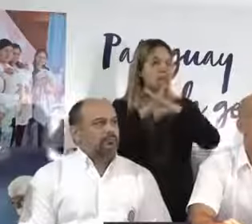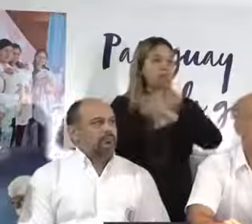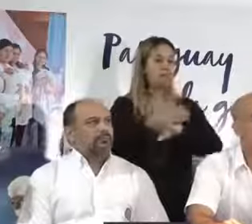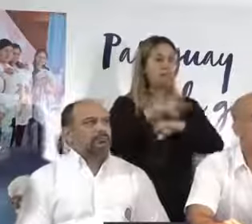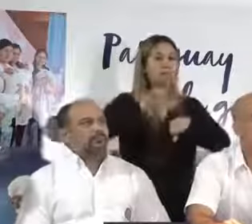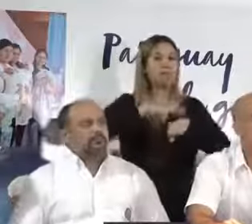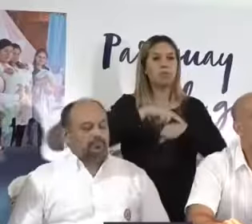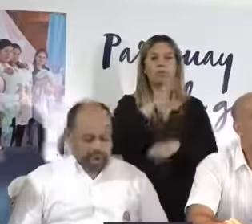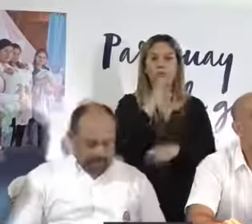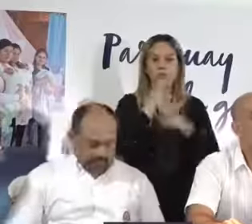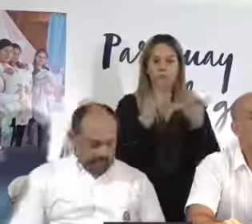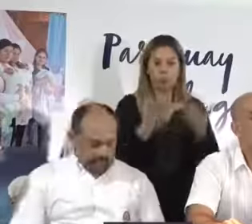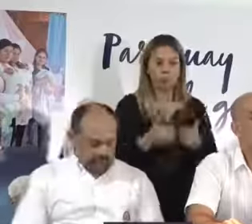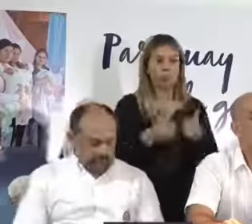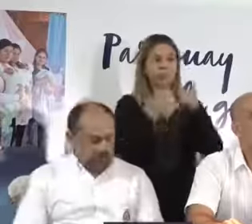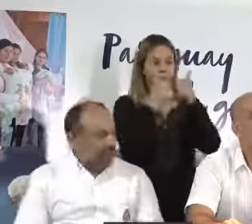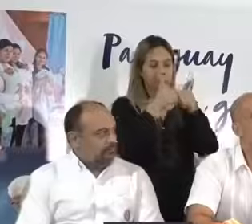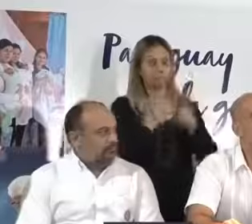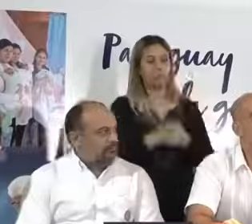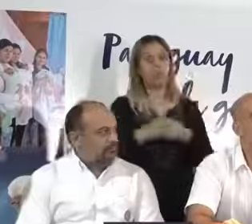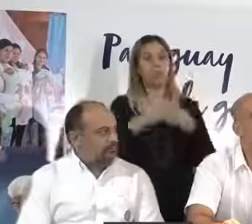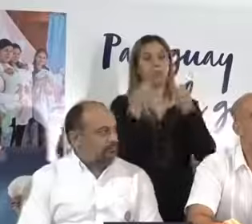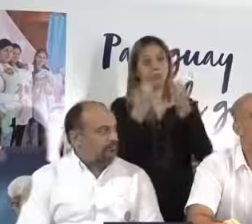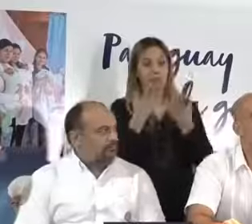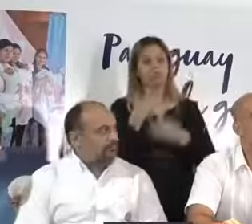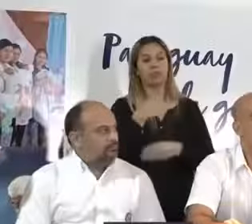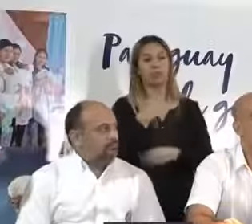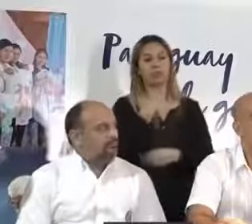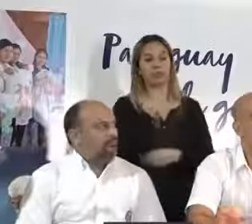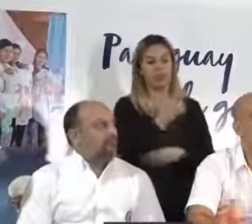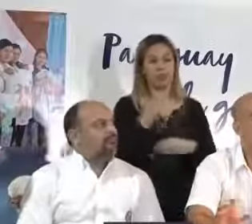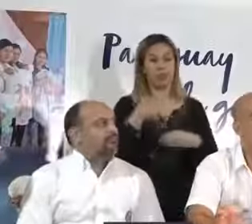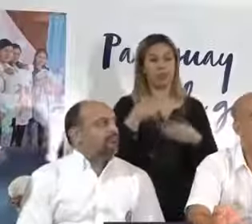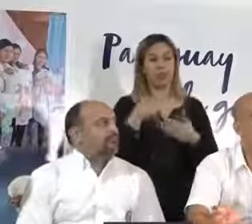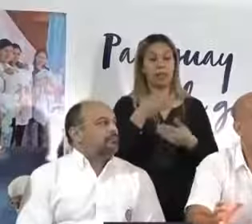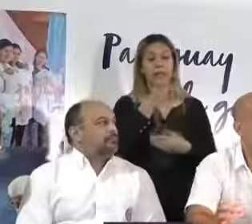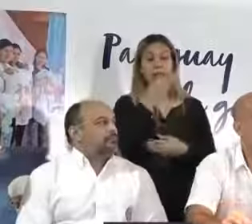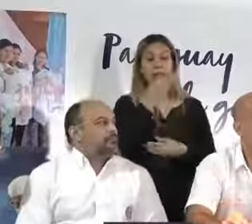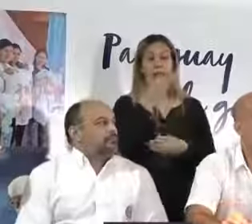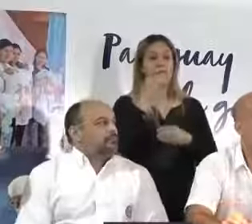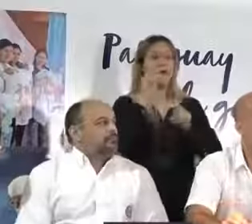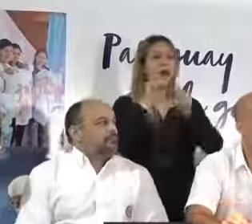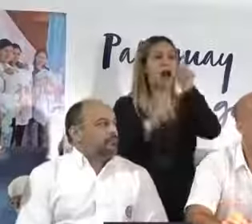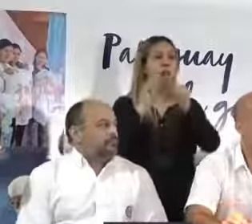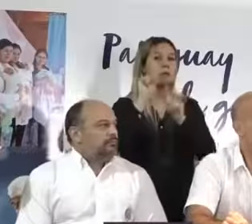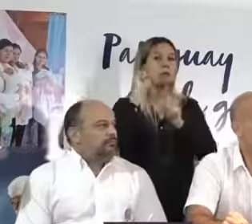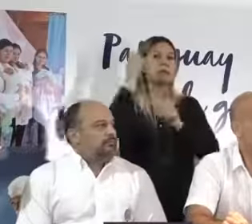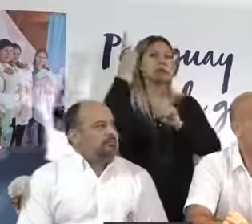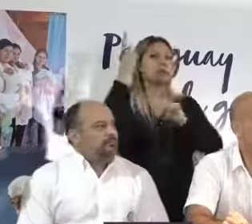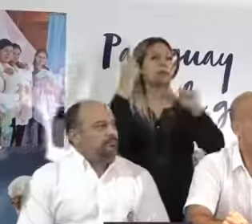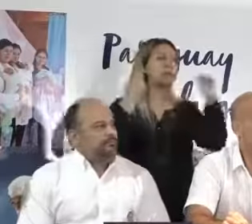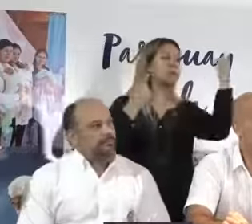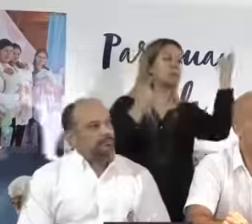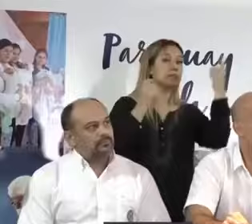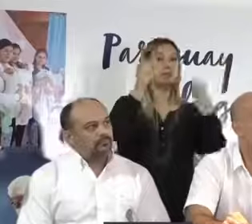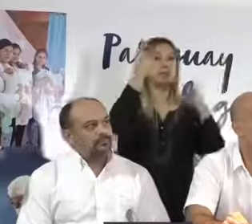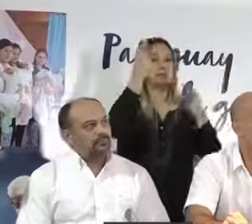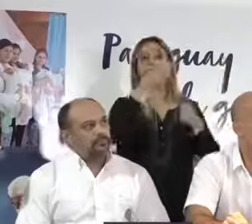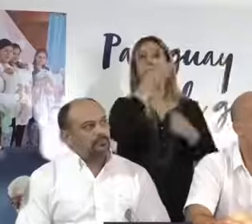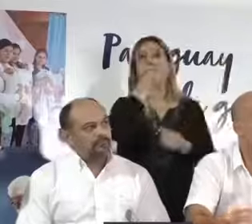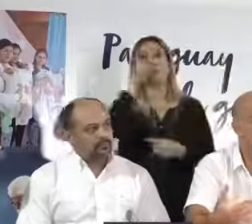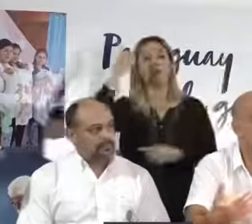ahí volvemos al concepto de la circulación del virus, ¿verdad? Lo que estamos, cuando hay casos aislados que son importados, como es el caso de